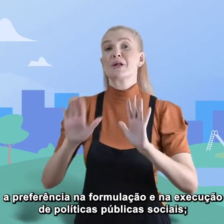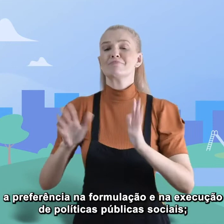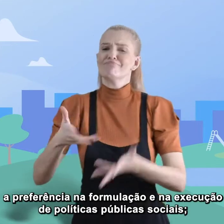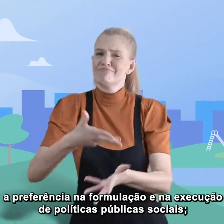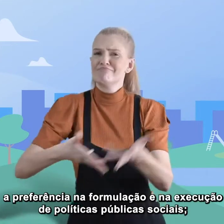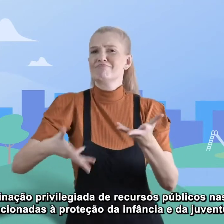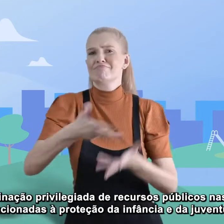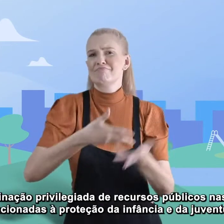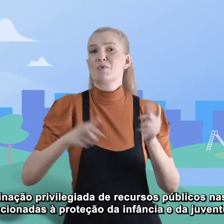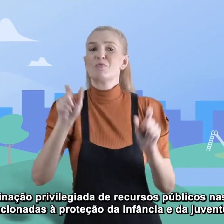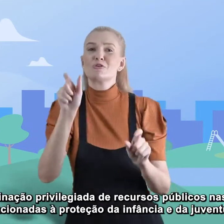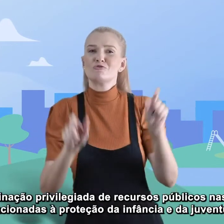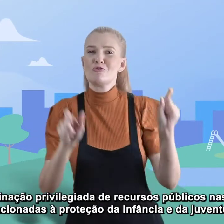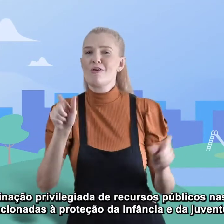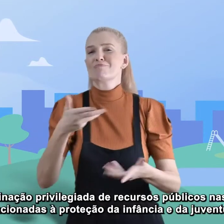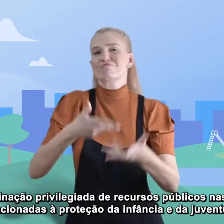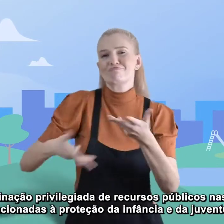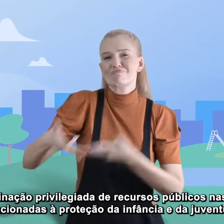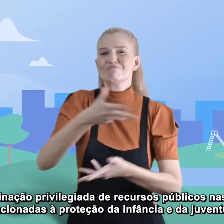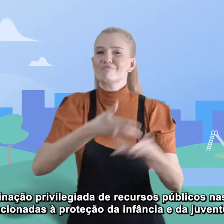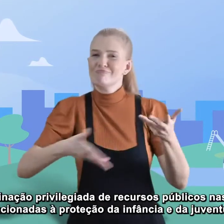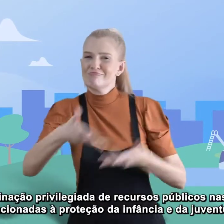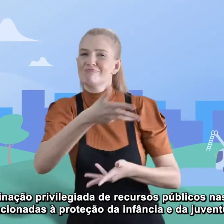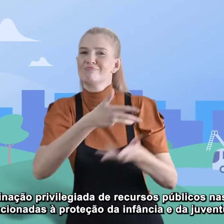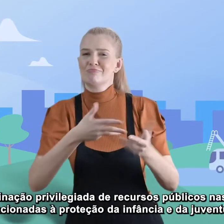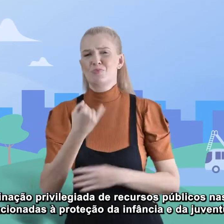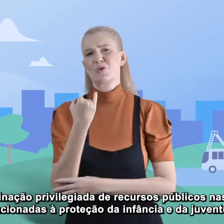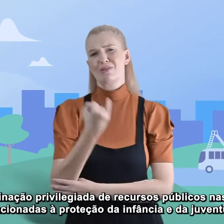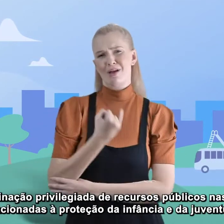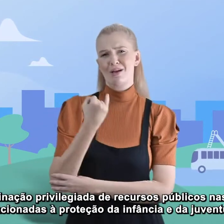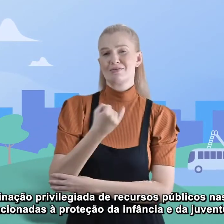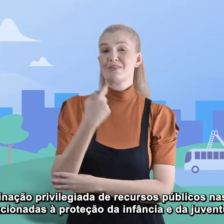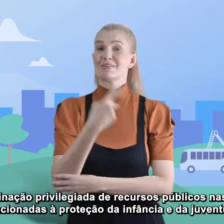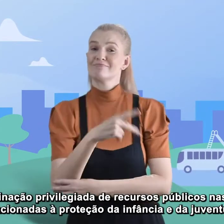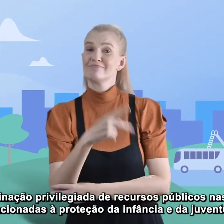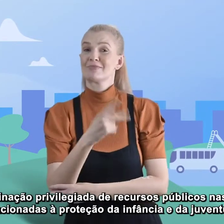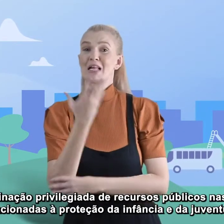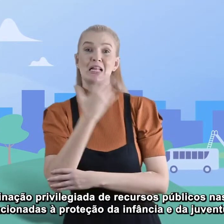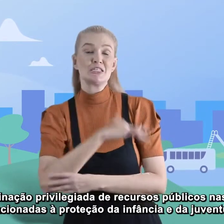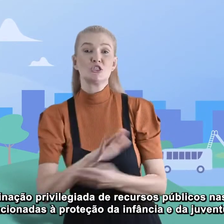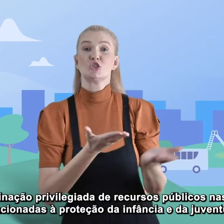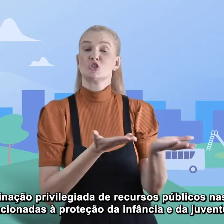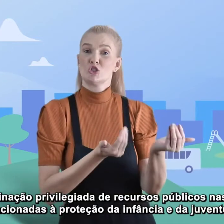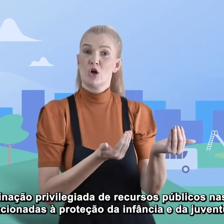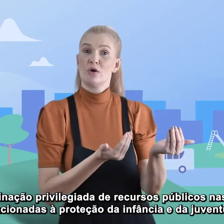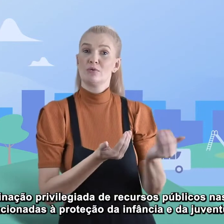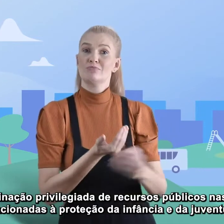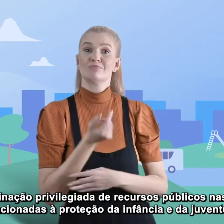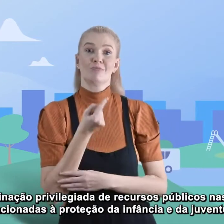sociais, a destinação privilegiada de recursos públicos nas áreas relacionadas à proteção da infância e da